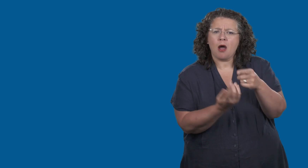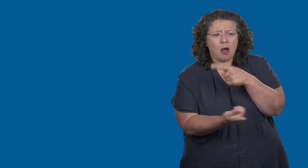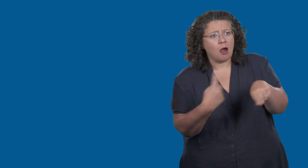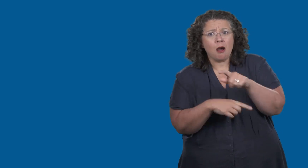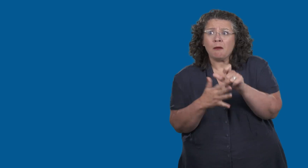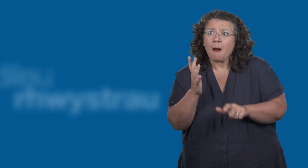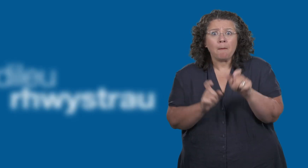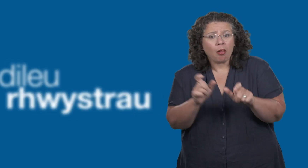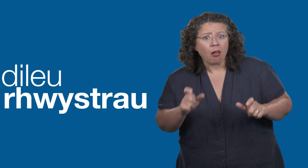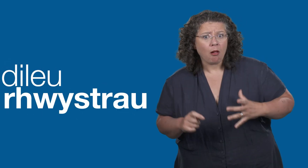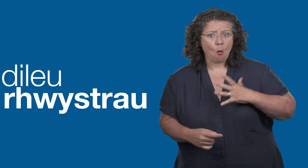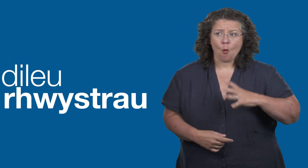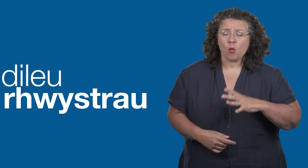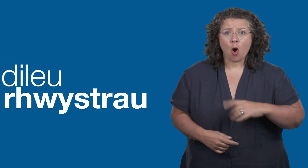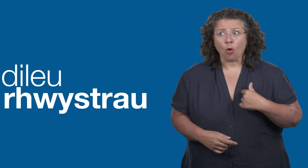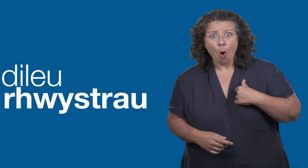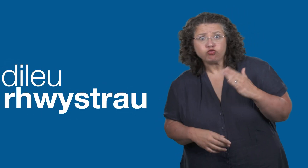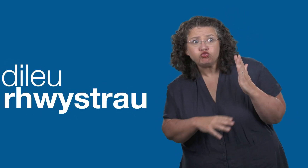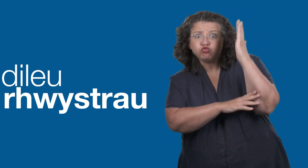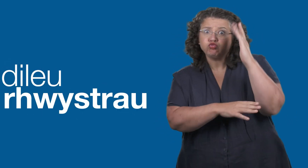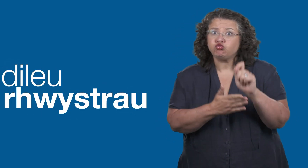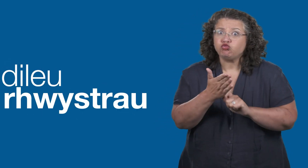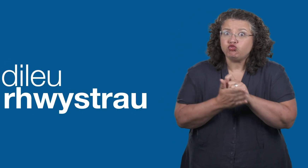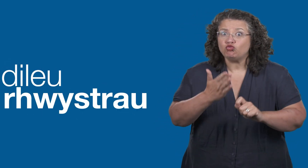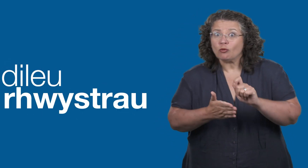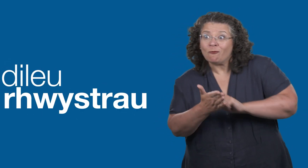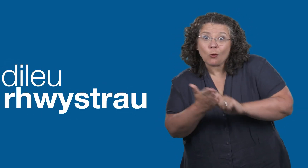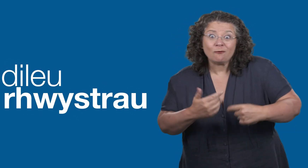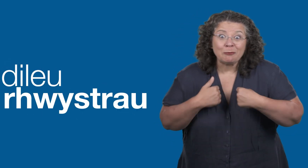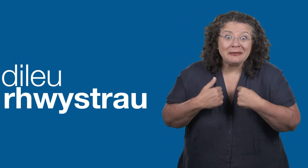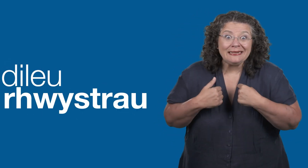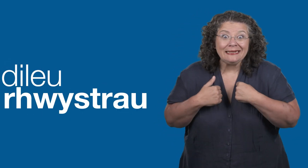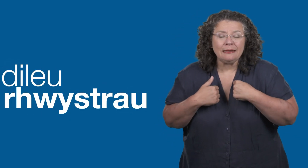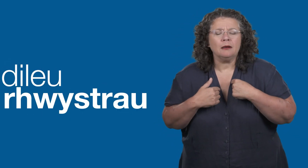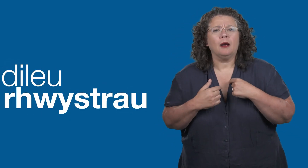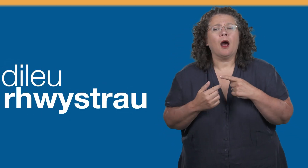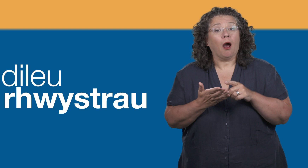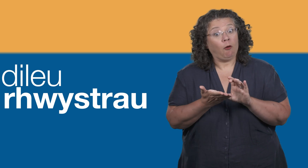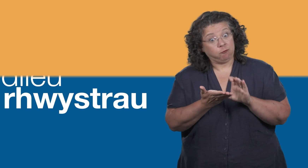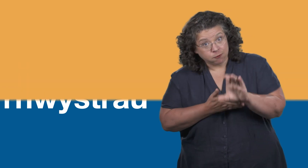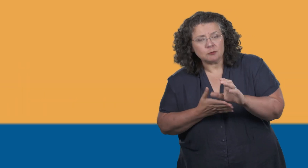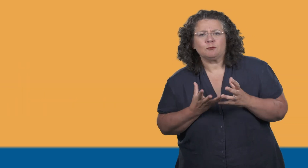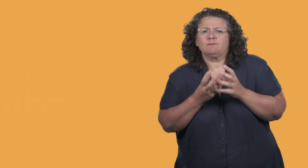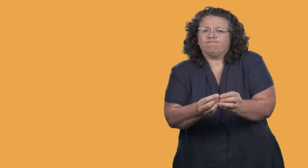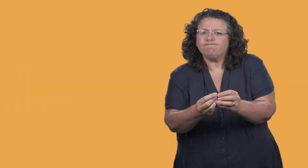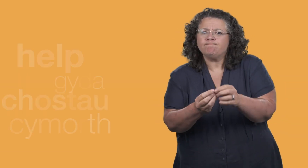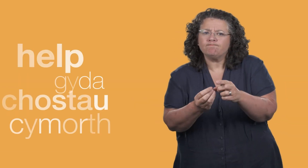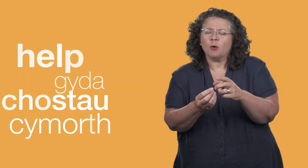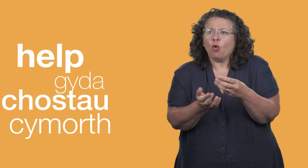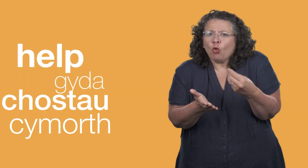yw dileu'r rhwystrau sy'n wynebu pobl anabal sy'n chwilio am swydd etholedig drwy ddarparu cymorth tuag at gost addasiadau